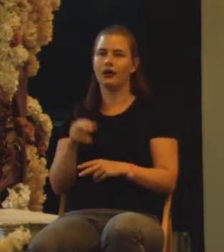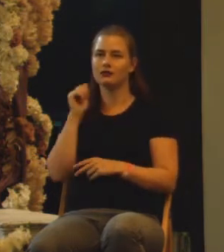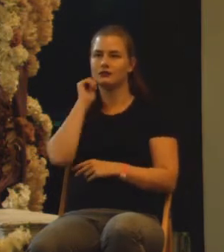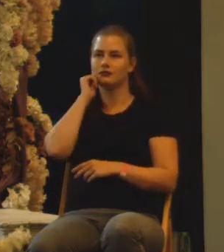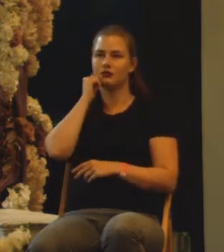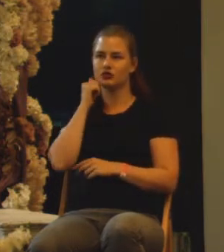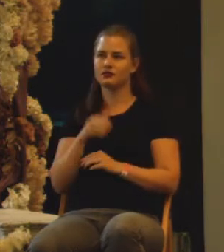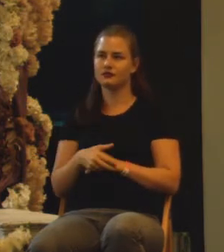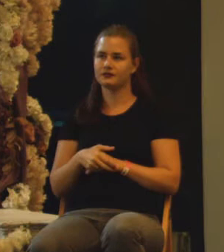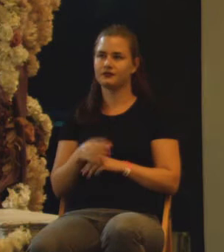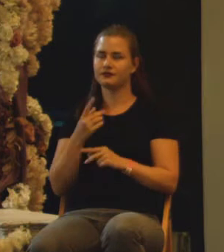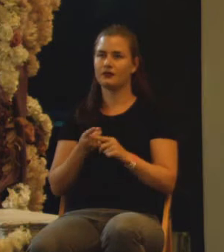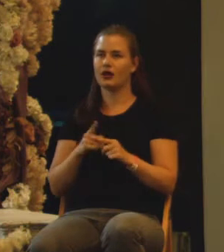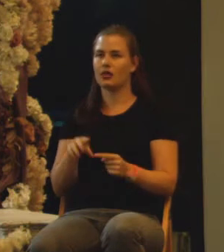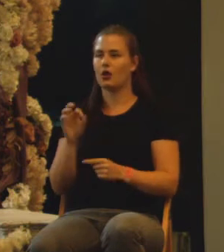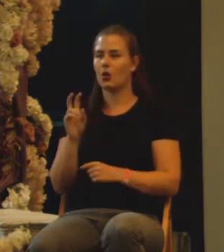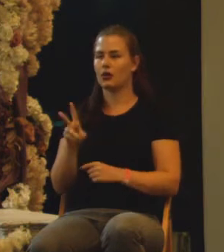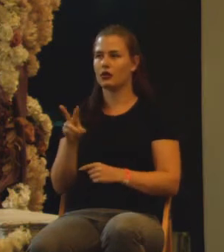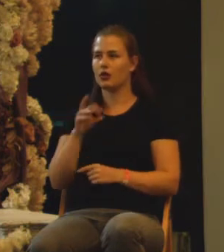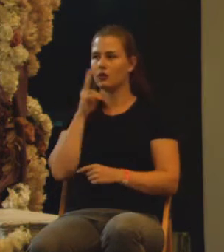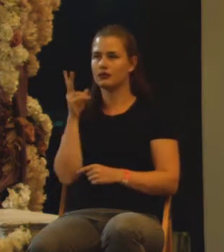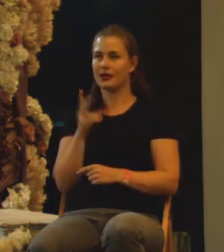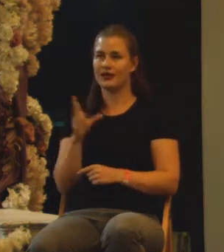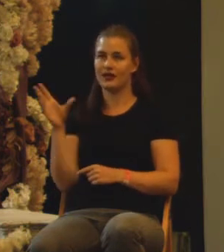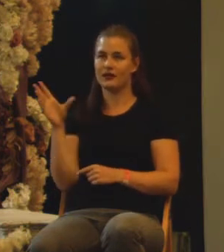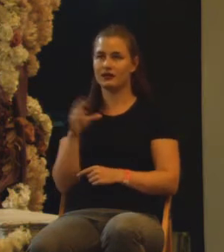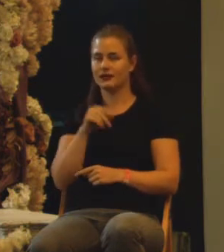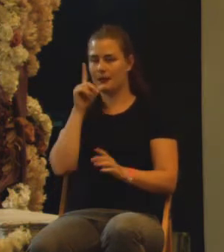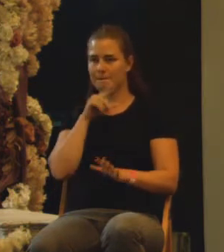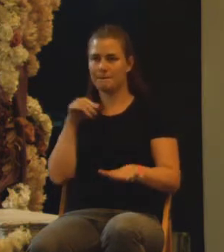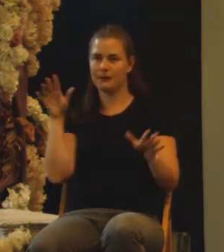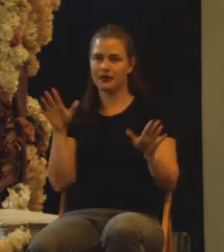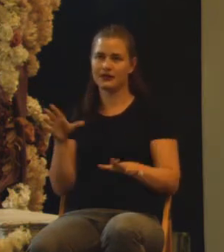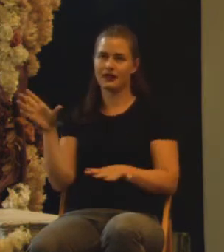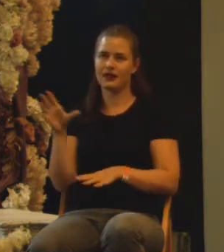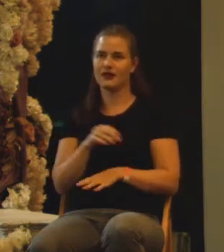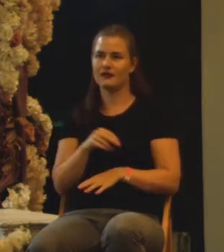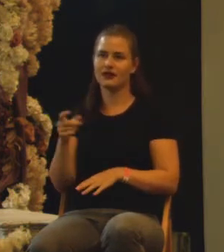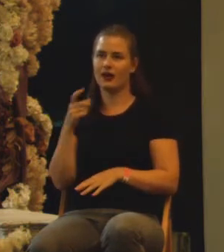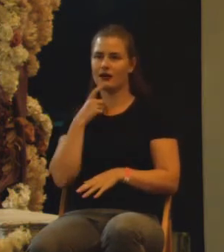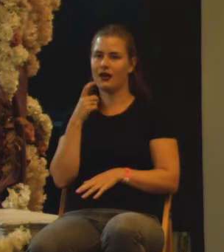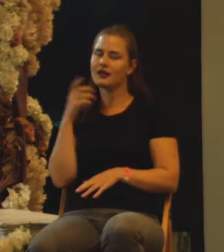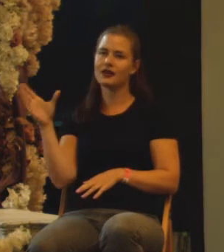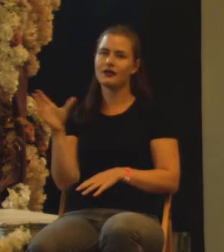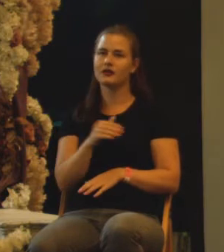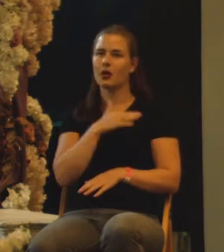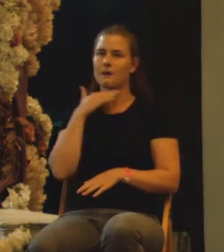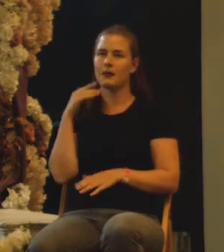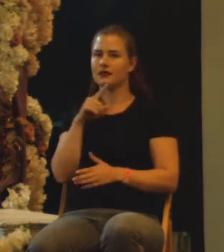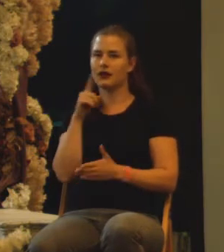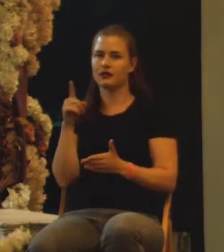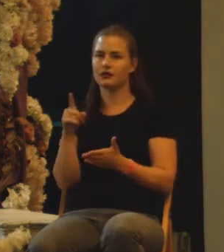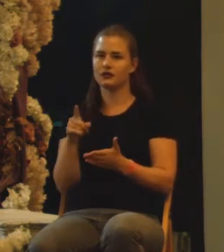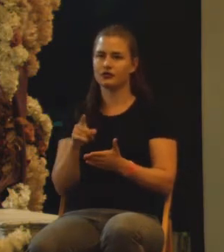бабушка – это окей. Но смотрите, вся птица, все яйца, все мясо